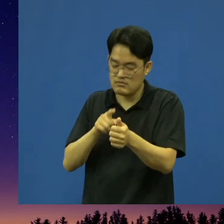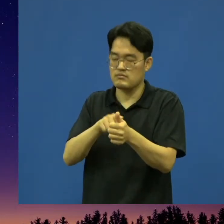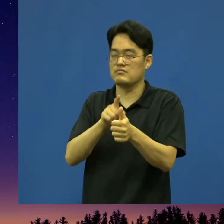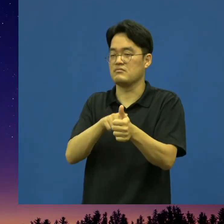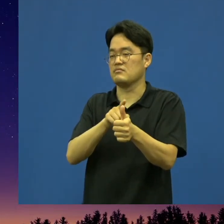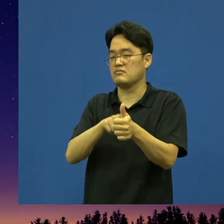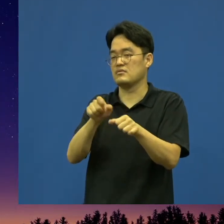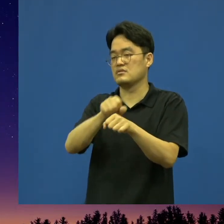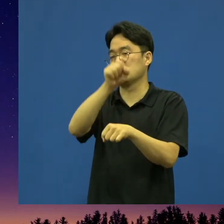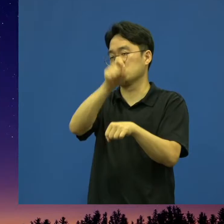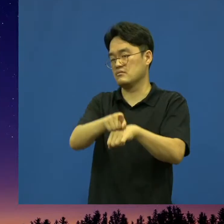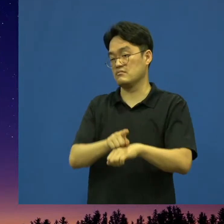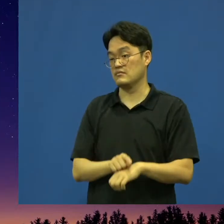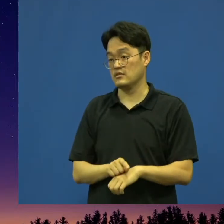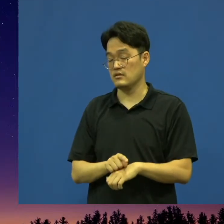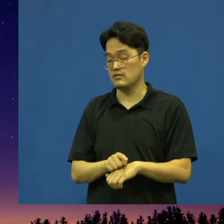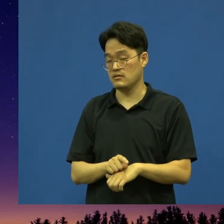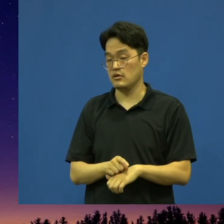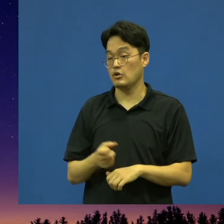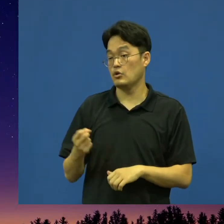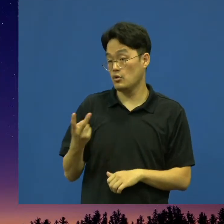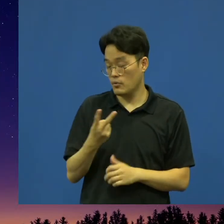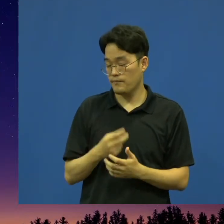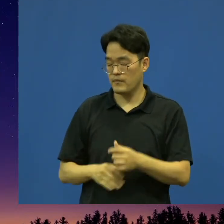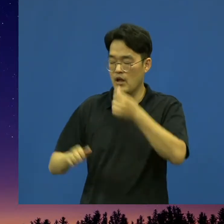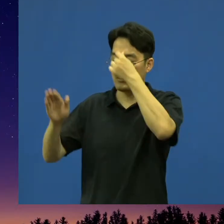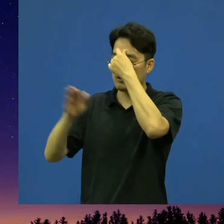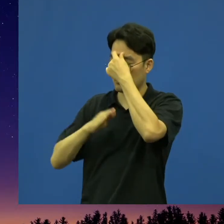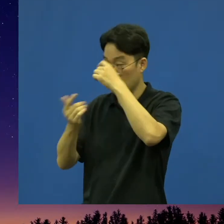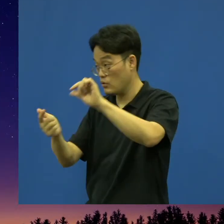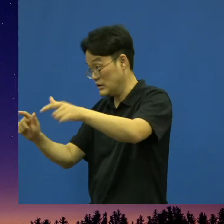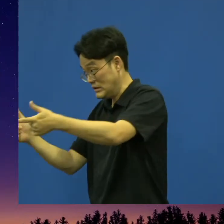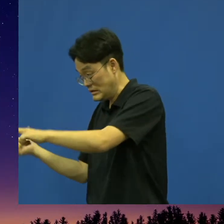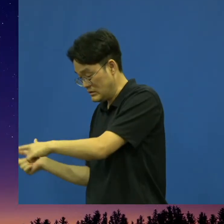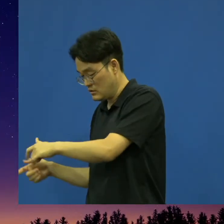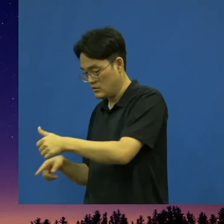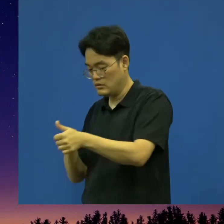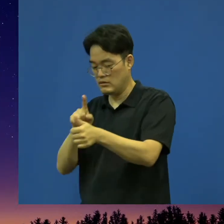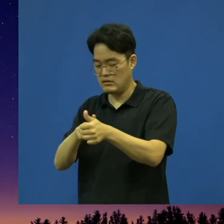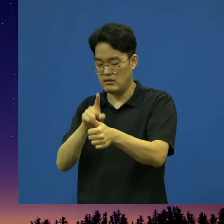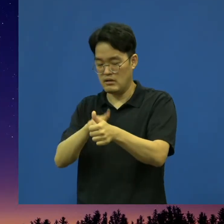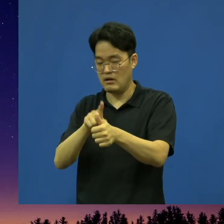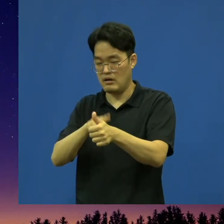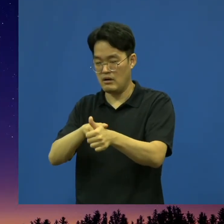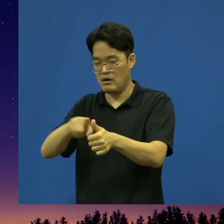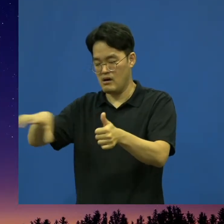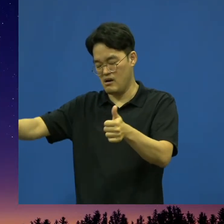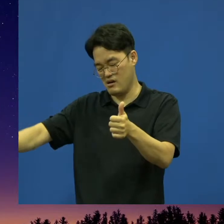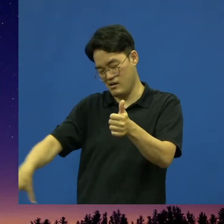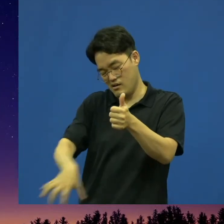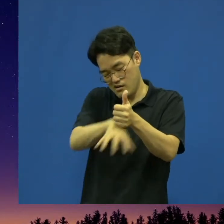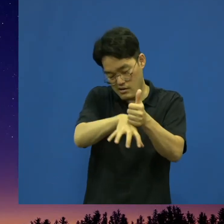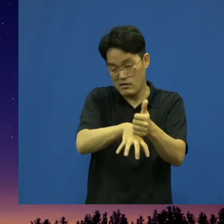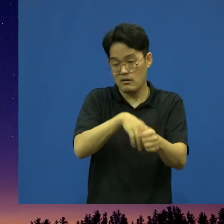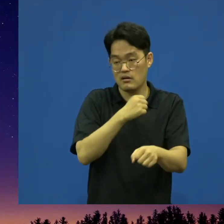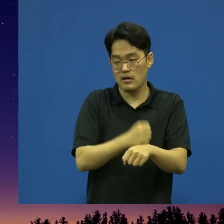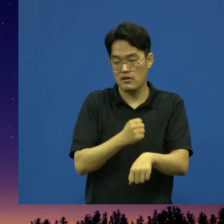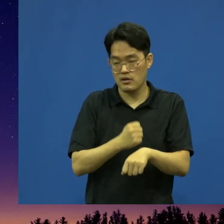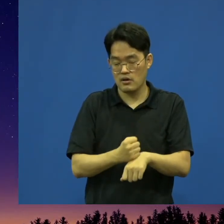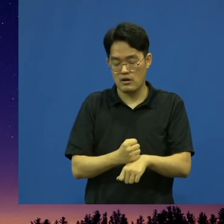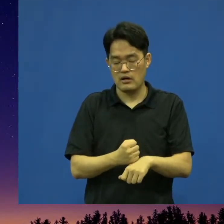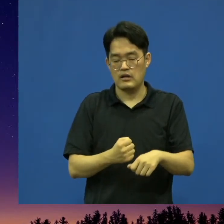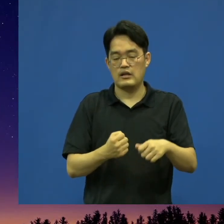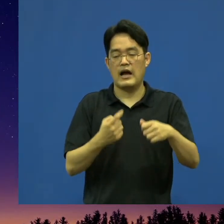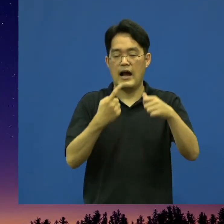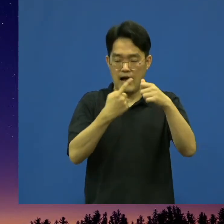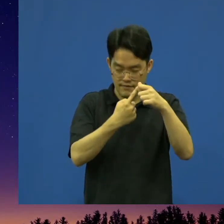특징 한번 보세요. 성도들은 그의 손에 붙임받아 한 때와 두 때와 반 때를